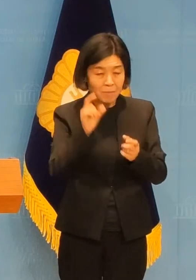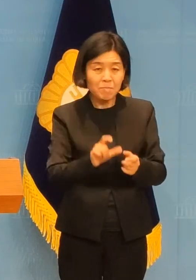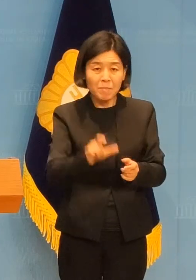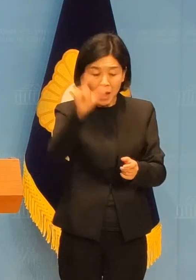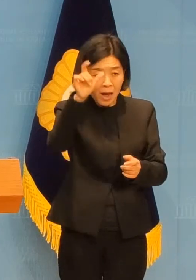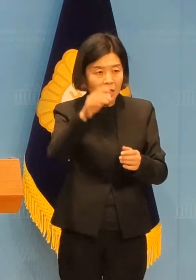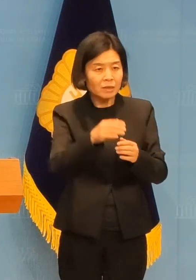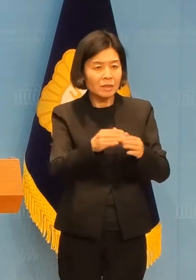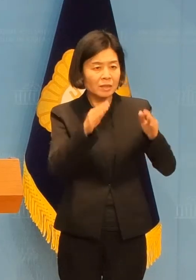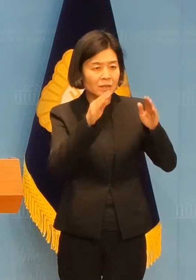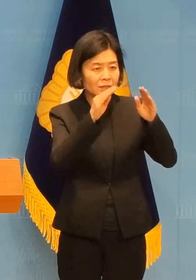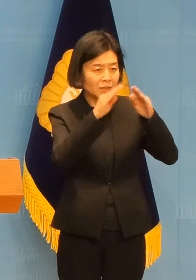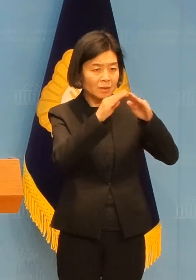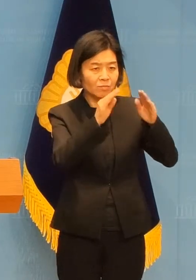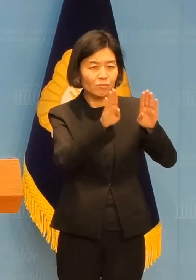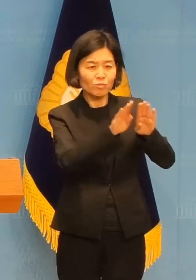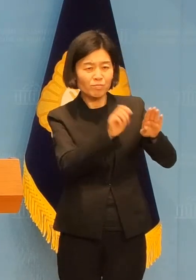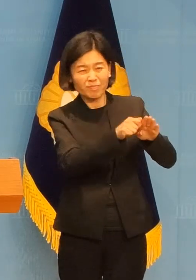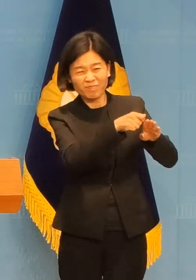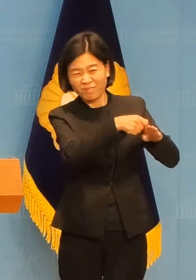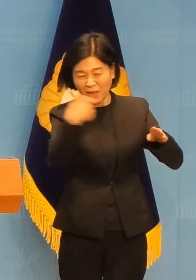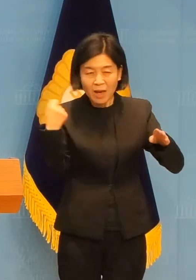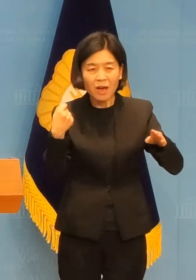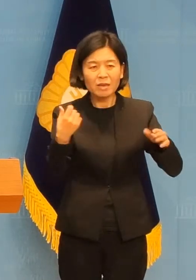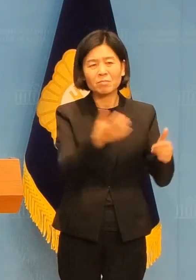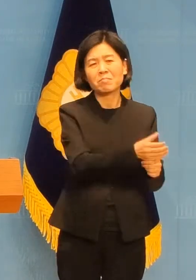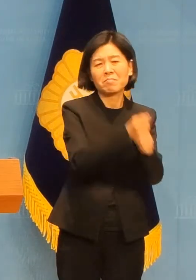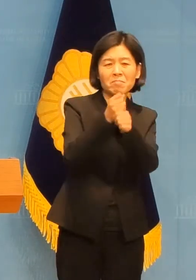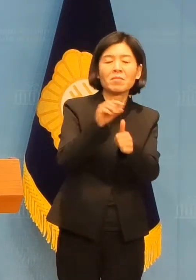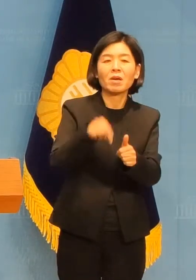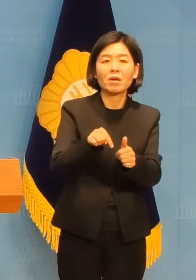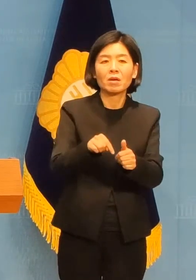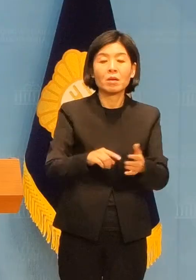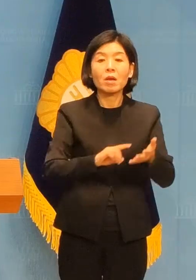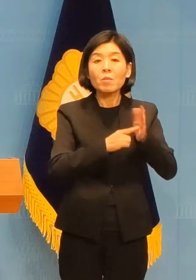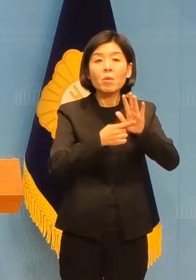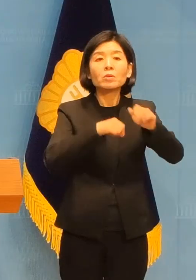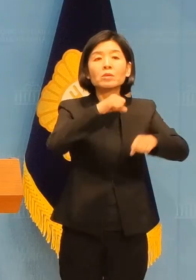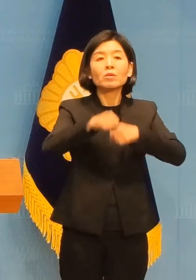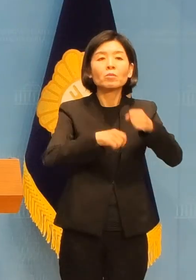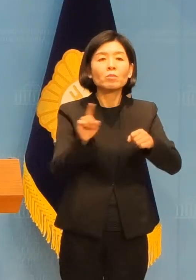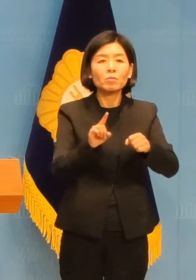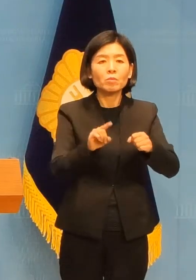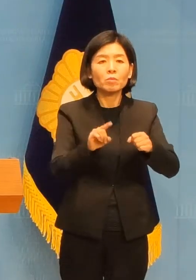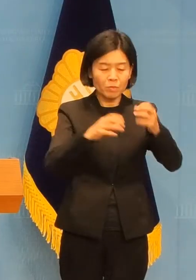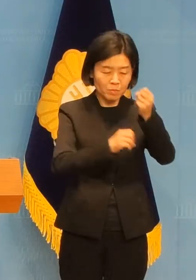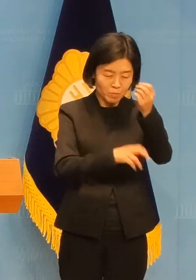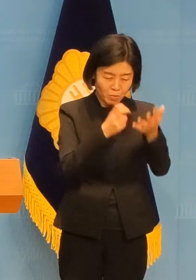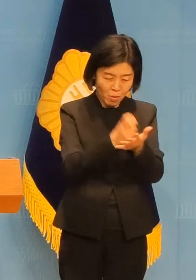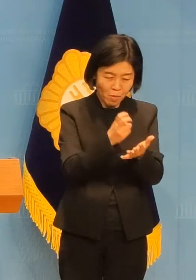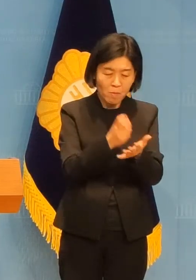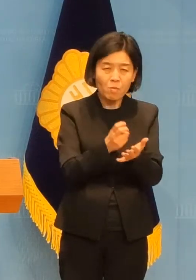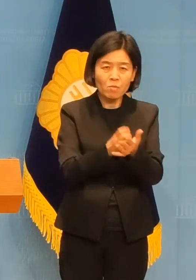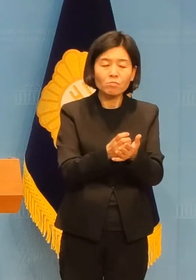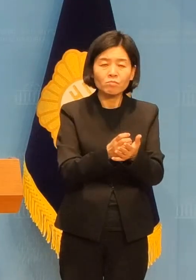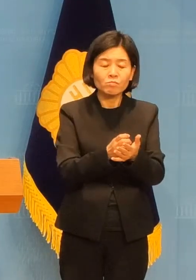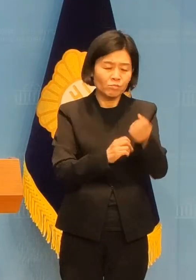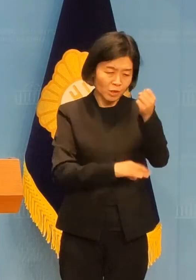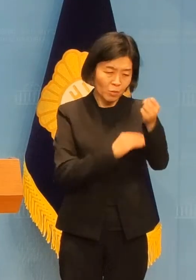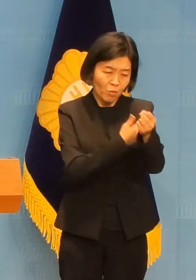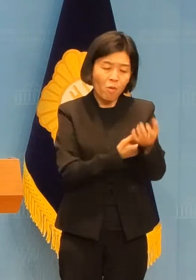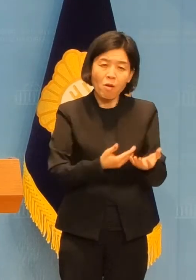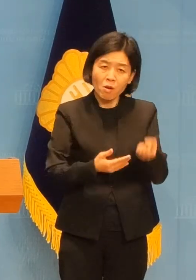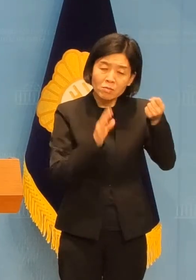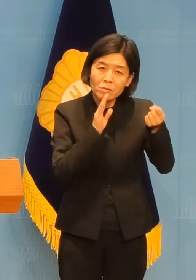표현의 자유는 헌법이 보장하는 기본권입니다. SNS에 정치적 의견을 게시했다고 문을